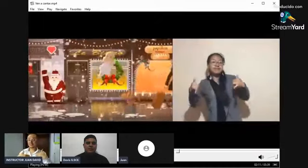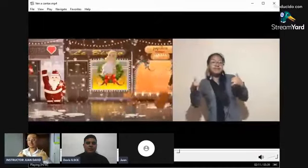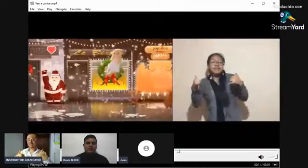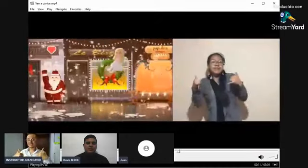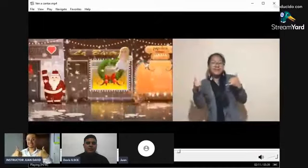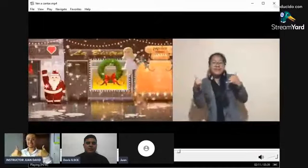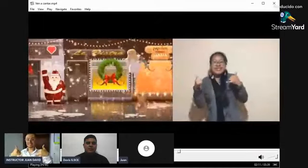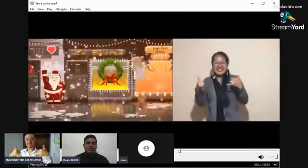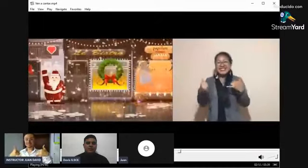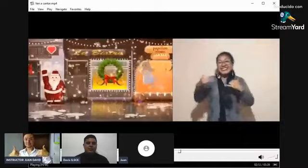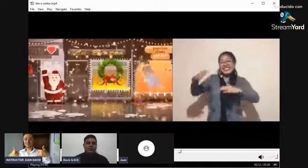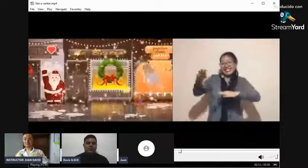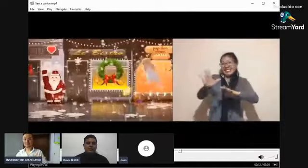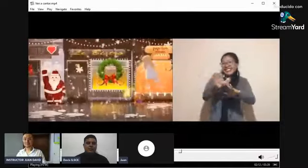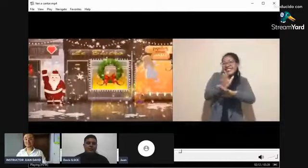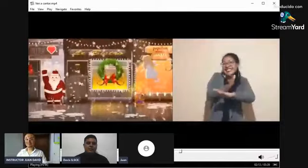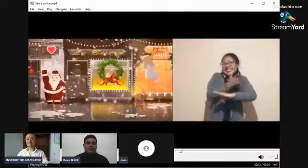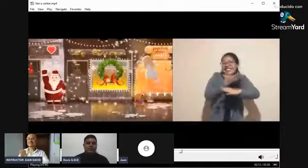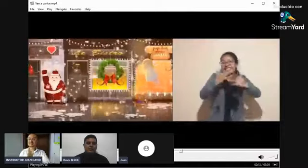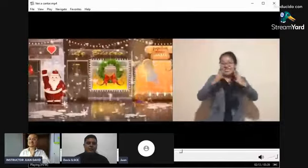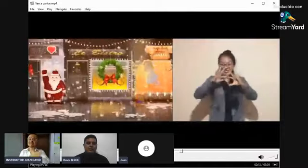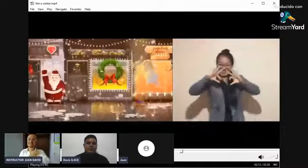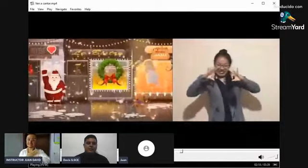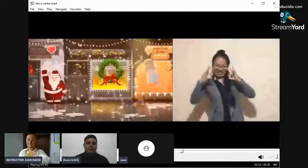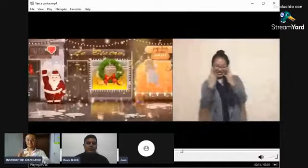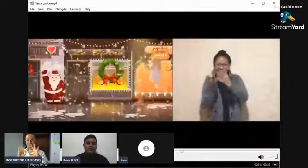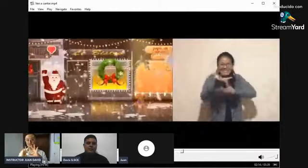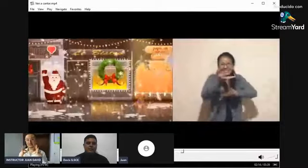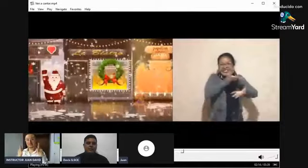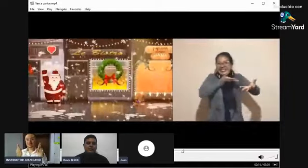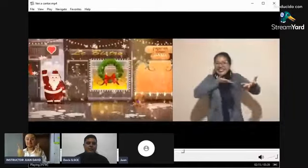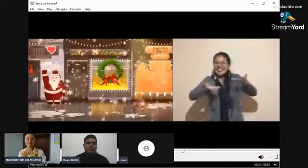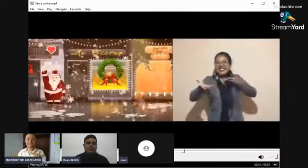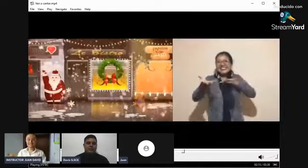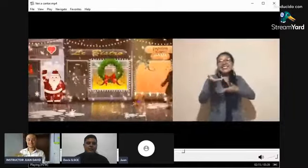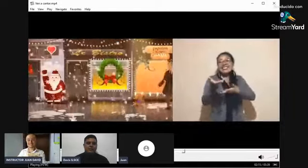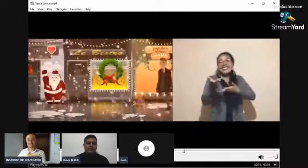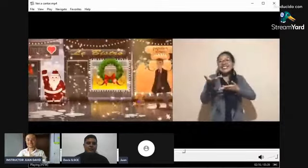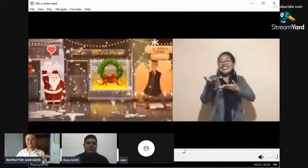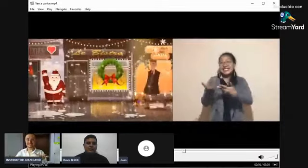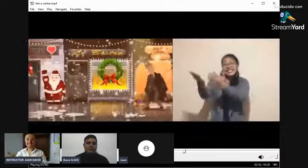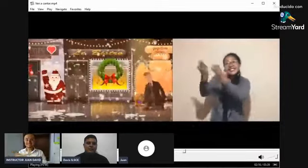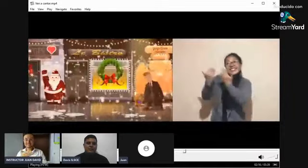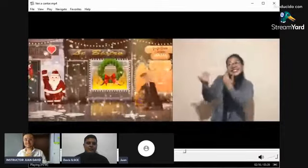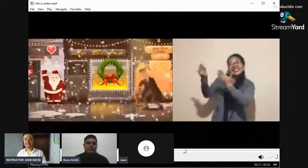Navidad, feliz Navidad. El calor de hogar.